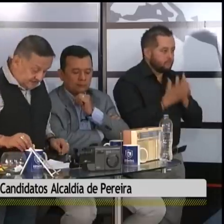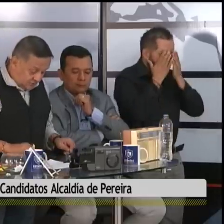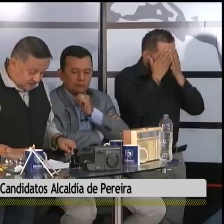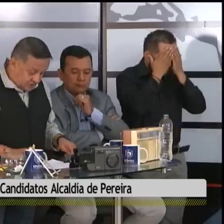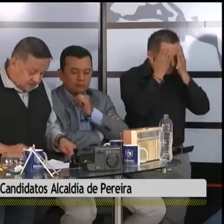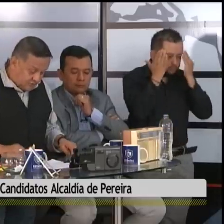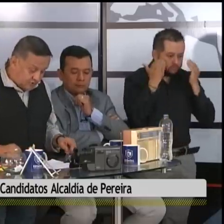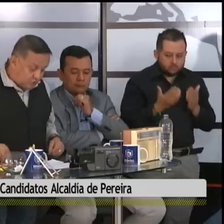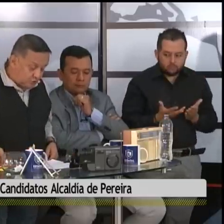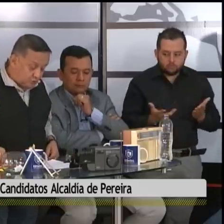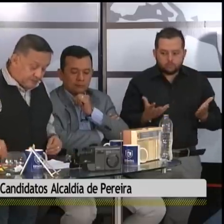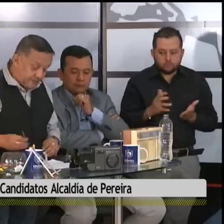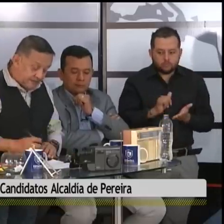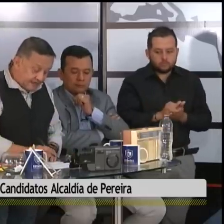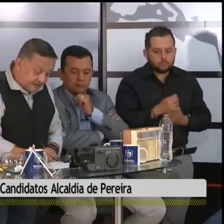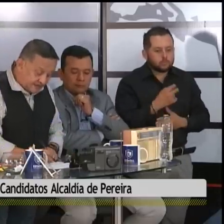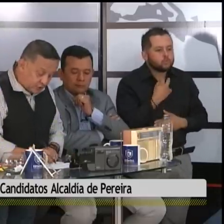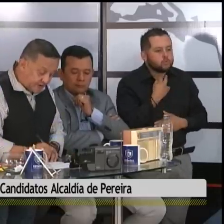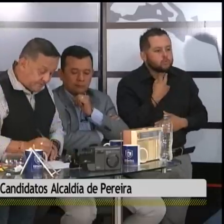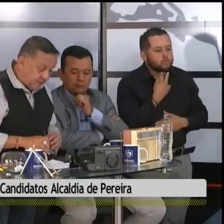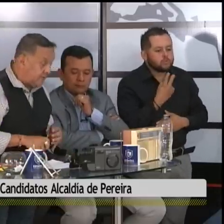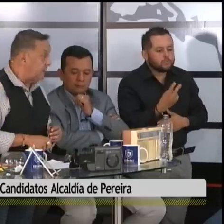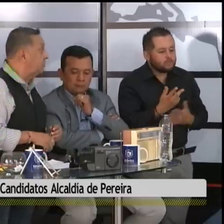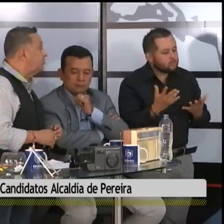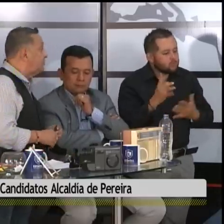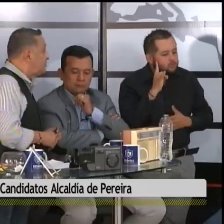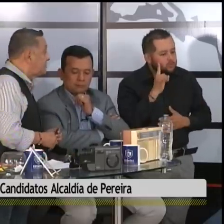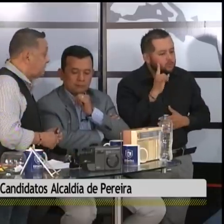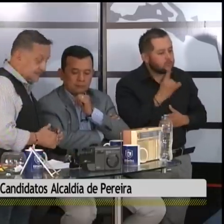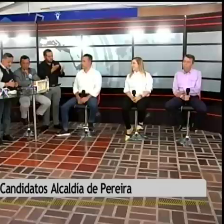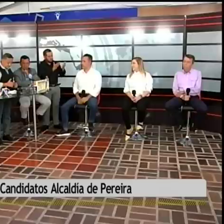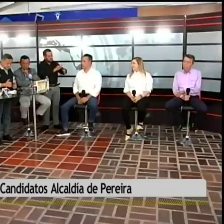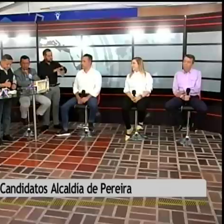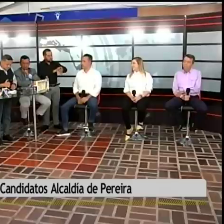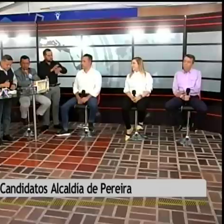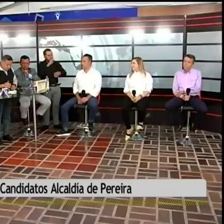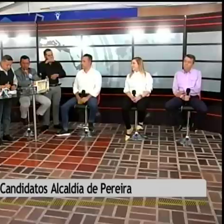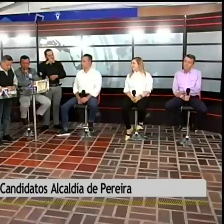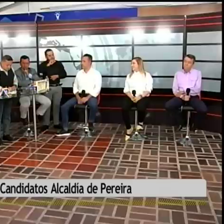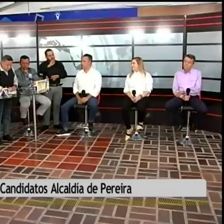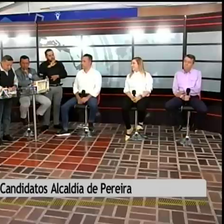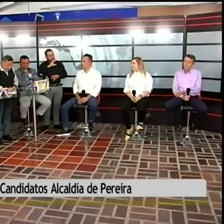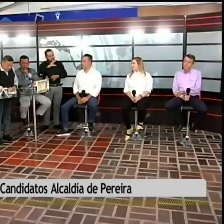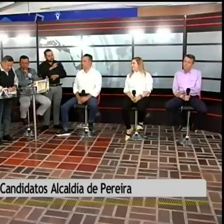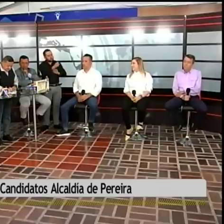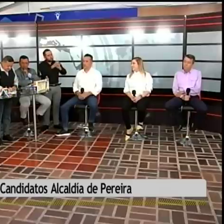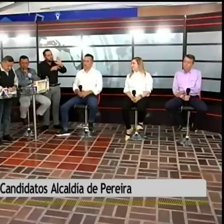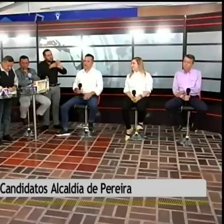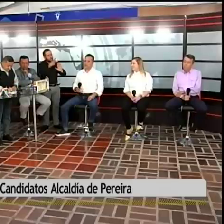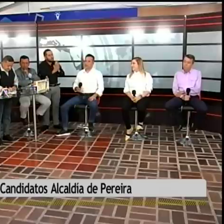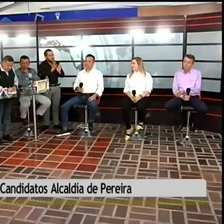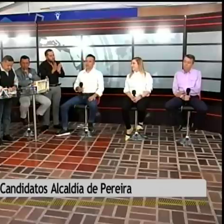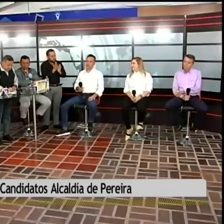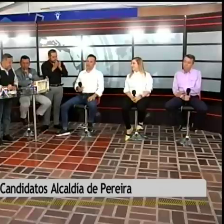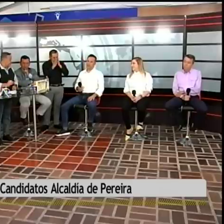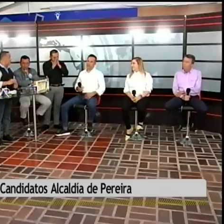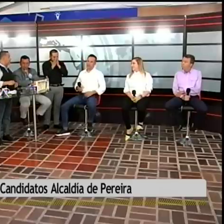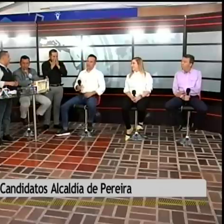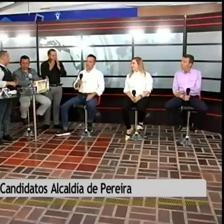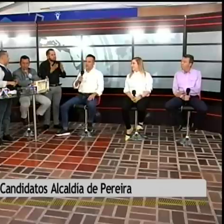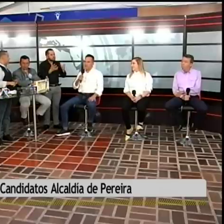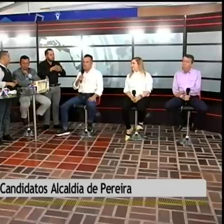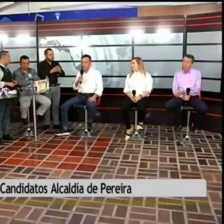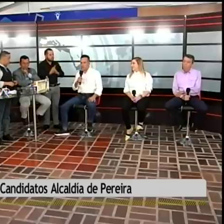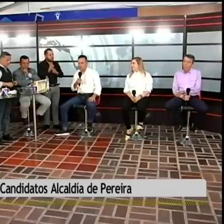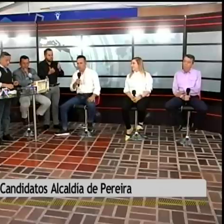¿Dónde estás, corazón, que no escucho tu palpitar? Aquí estoy. Doctor Mauricio Salazar, su hoja de vida y partido,